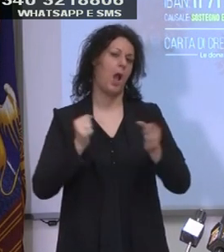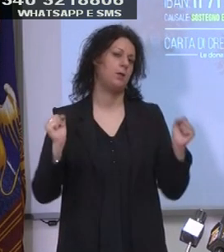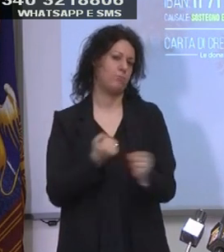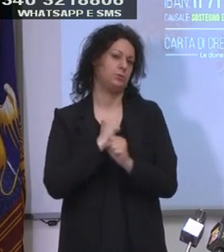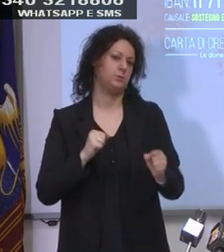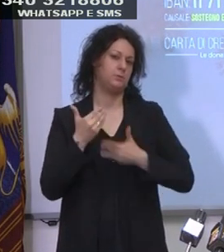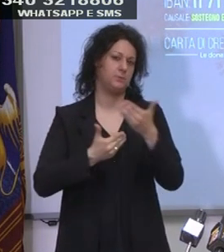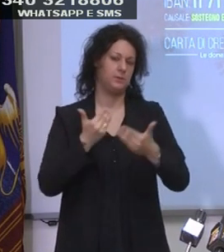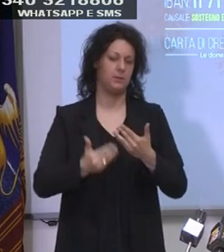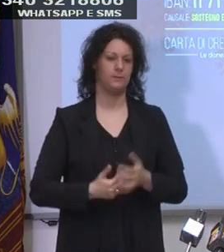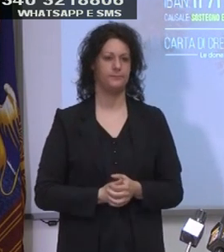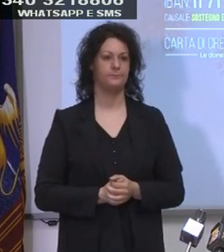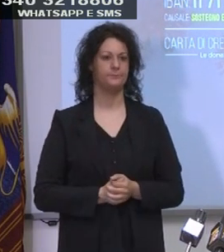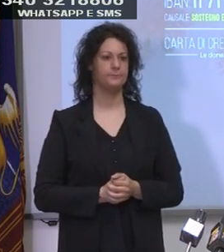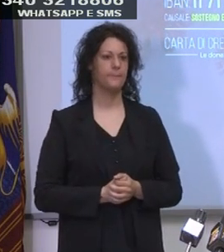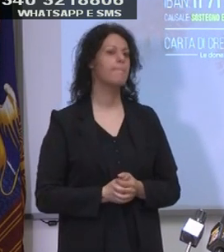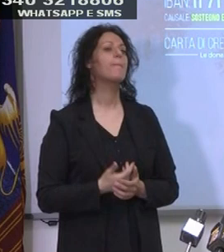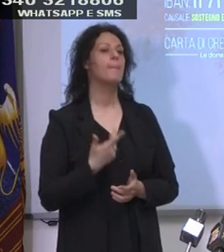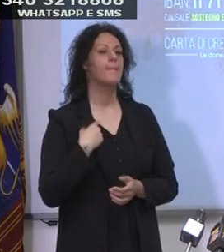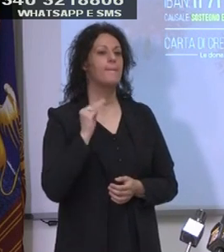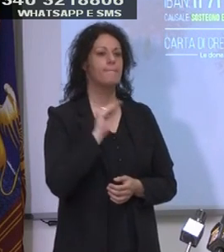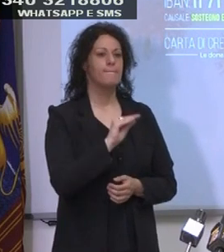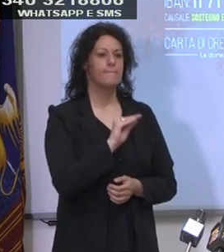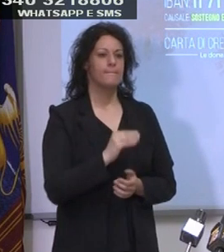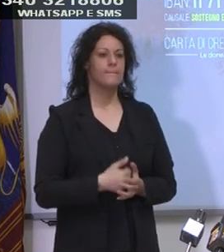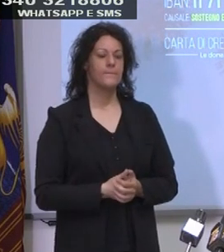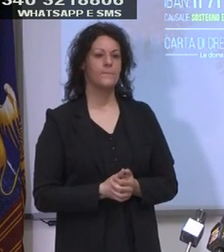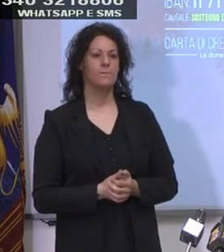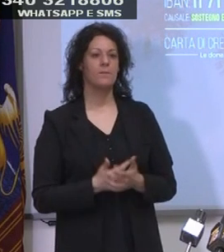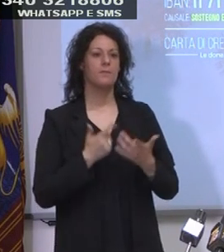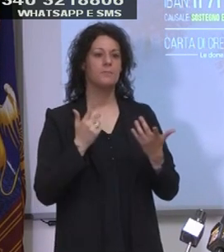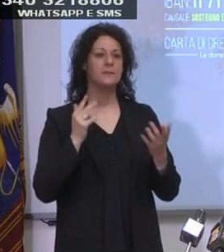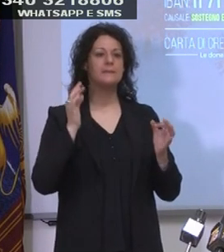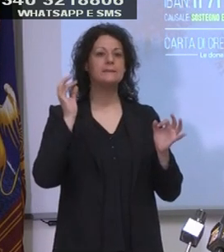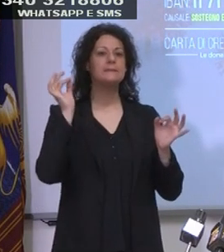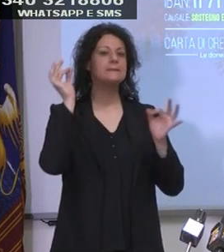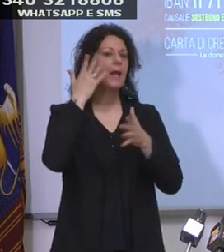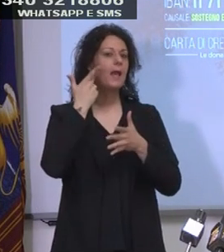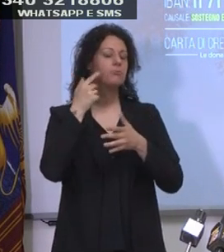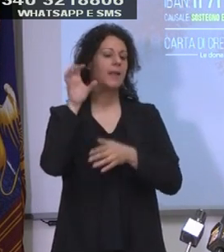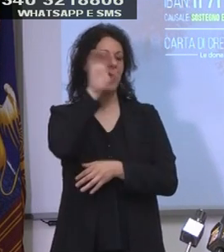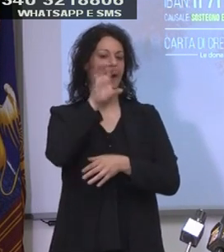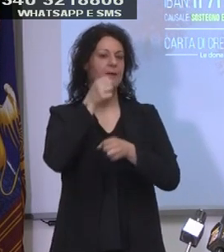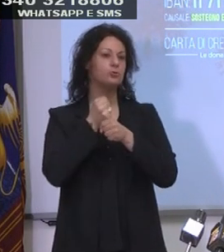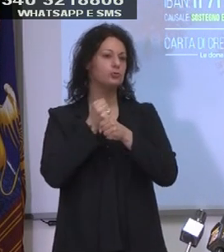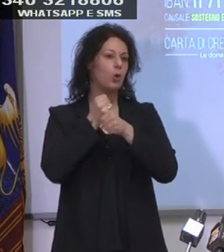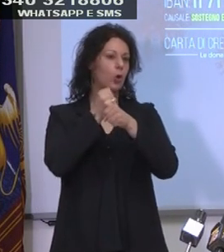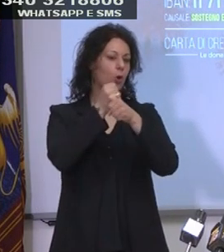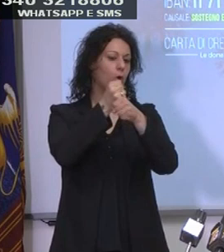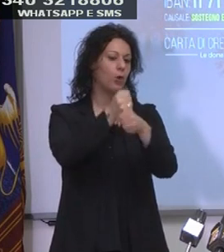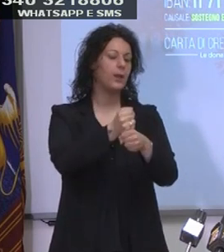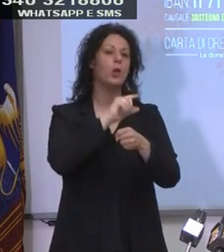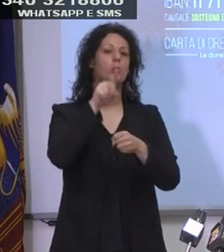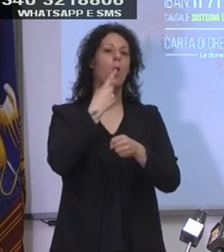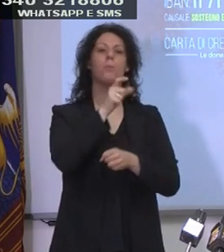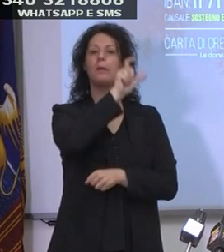Però c'è una perplessità a livello nazionale sul fatto che se viene delegata la regione poi non c'è omogeneità sul territorio. Cioè